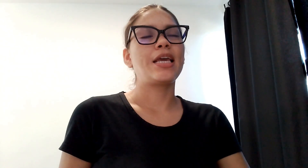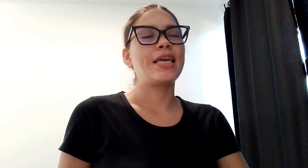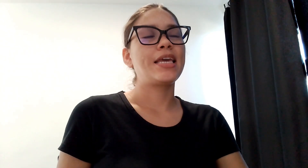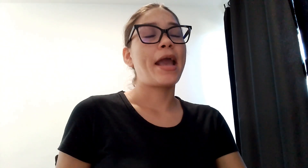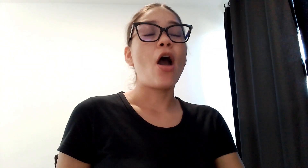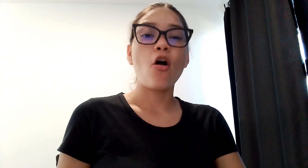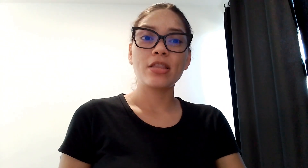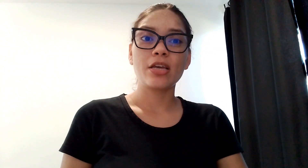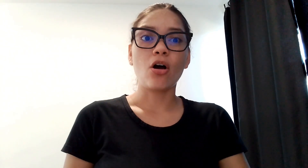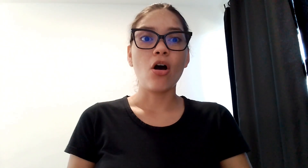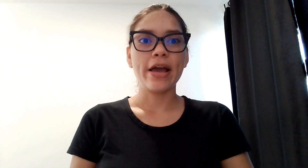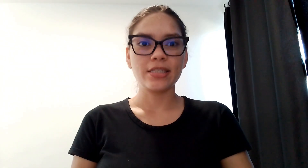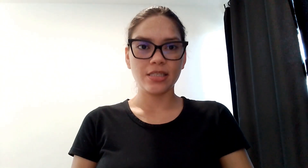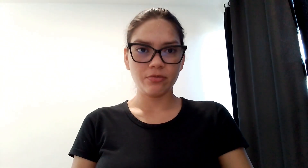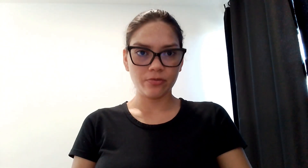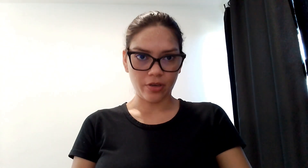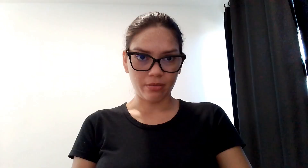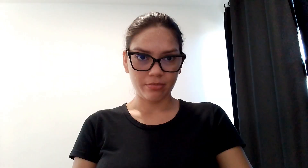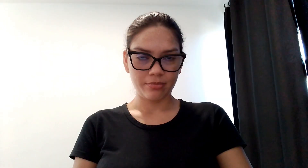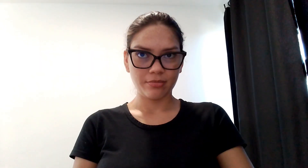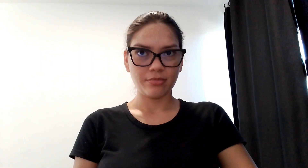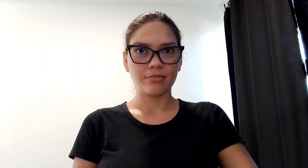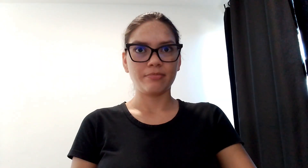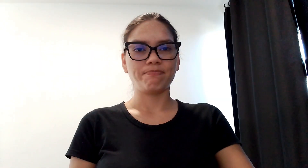E a ordem OSV.